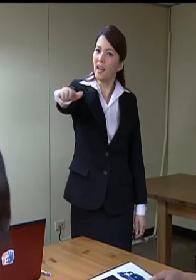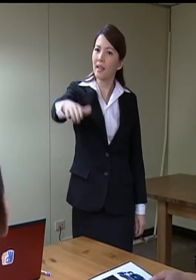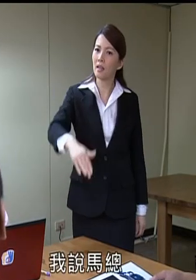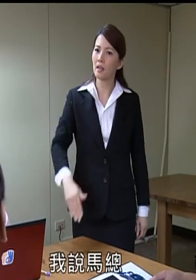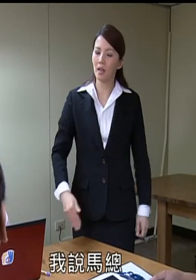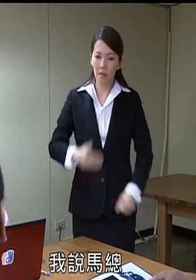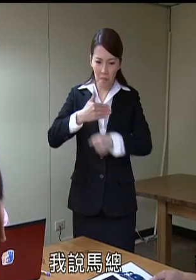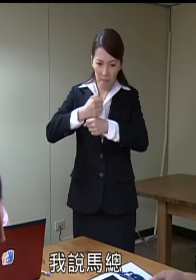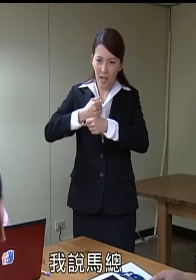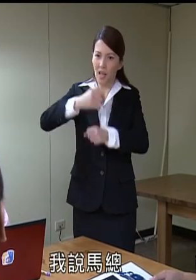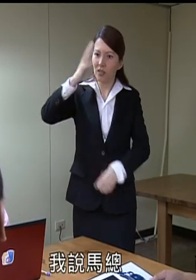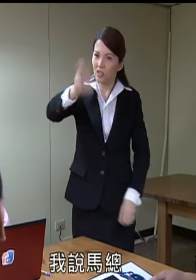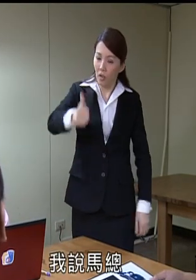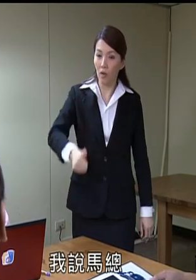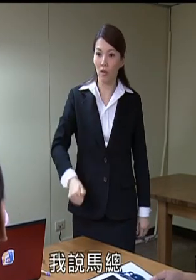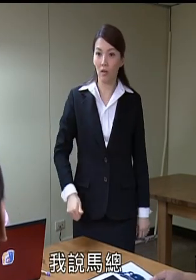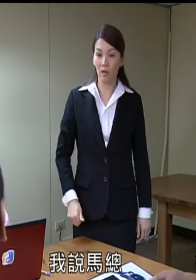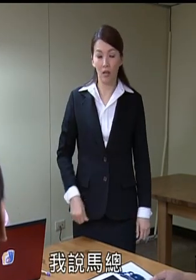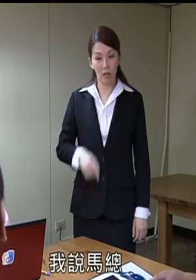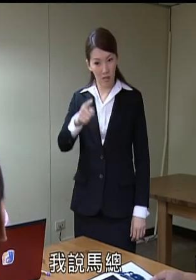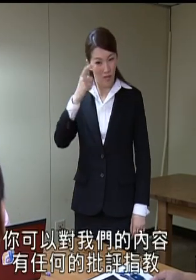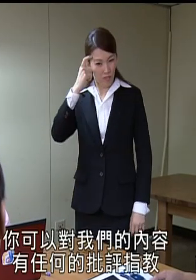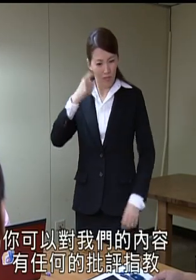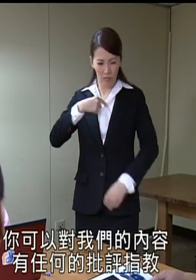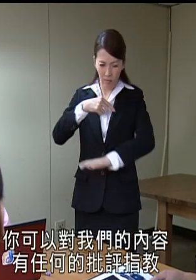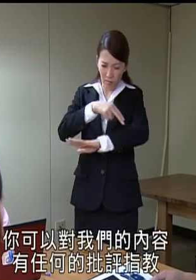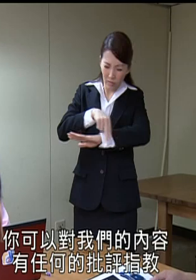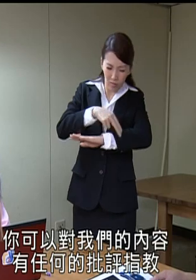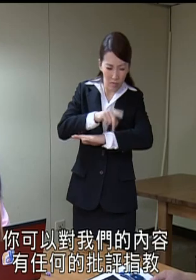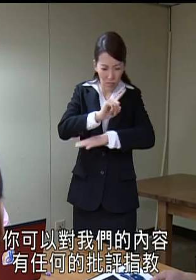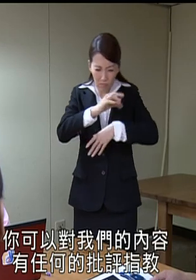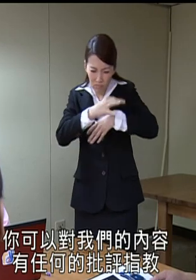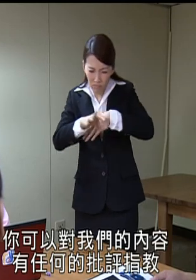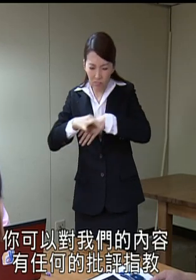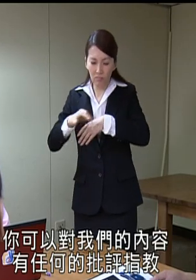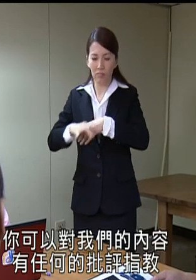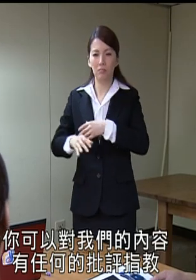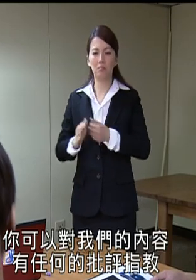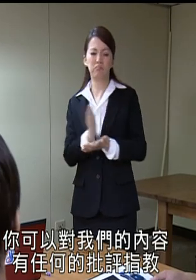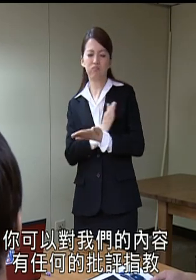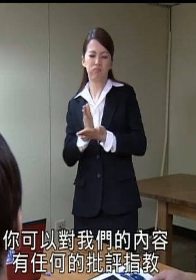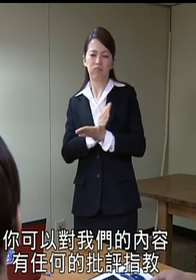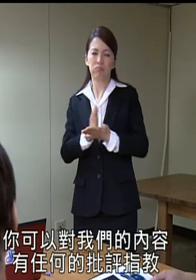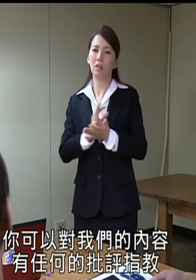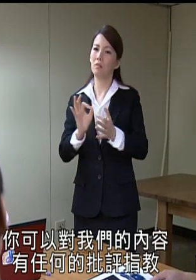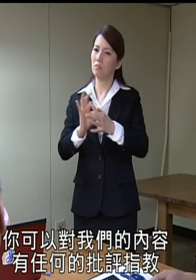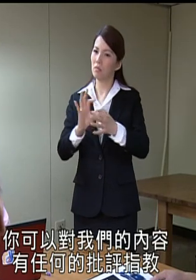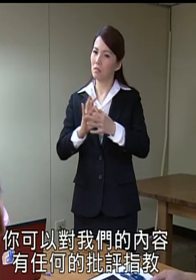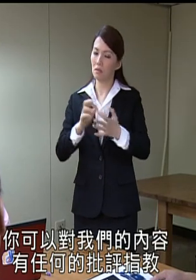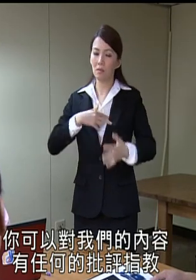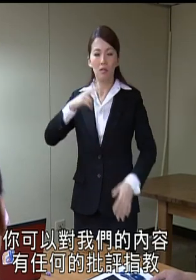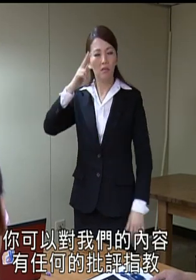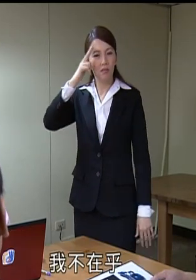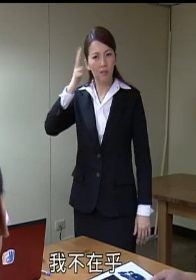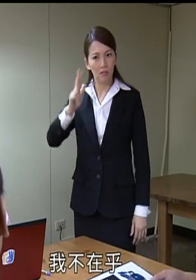我说，马总，你可以对我们的内容有任何的批评指教，我不在